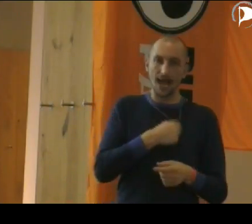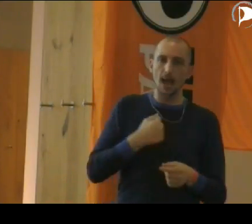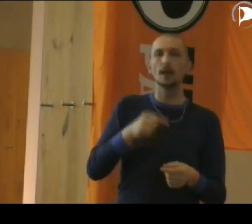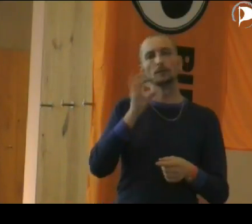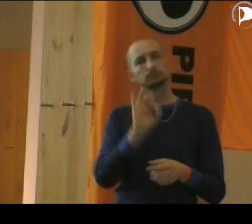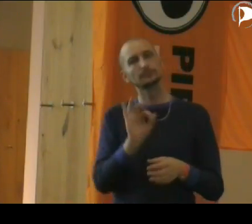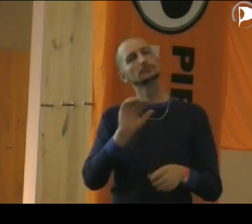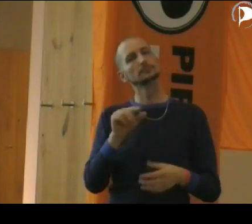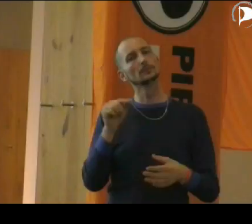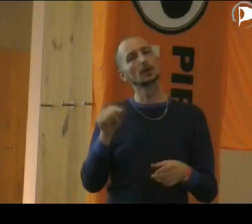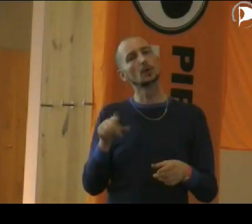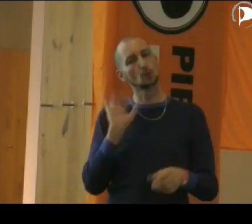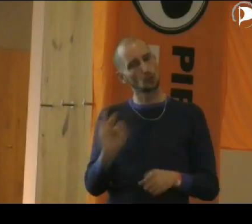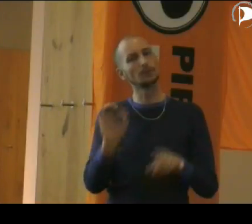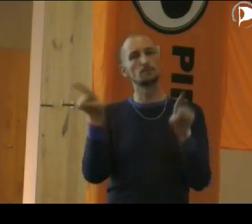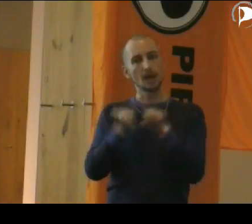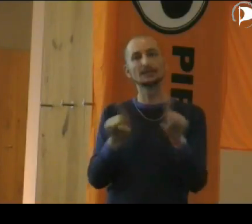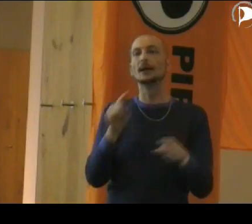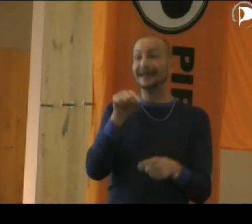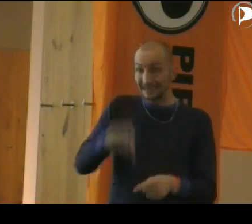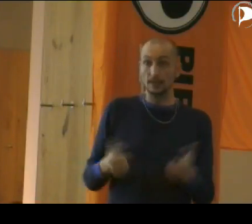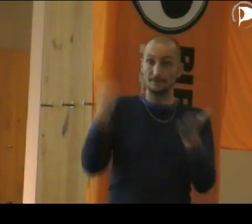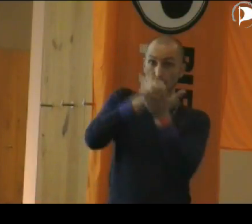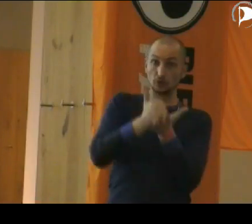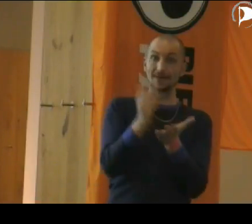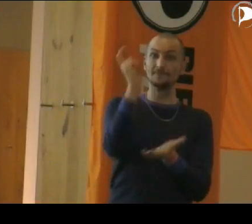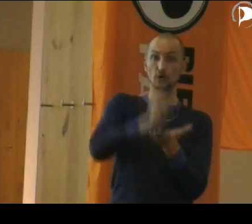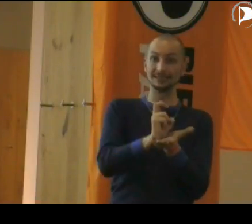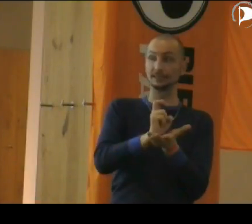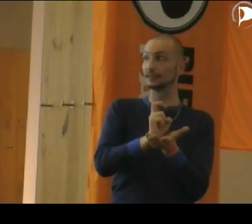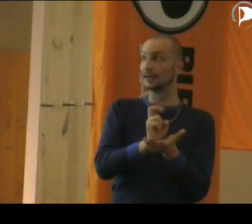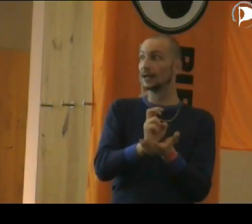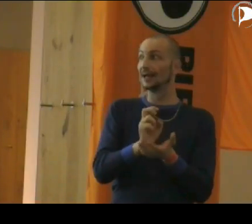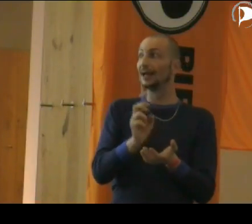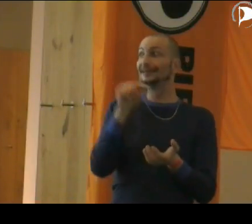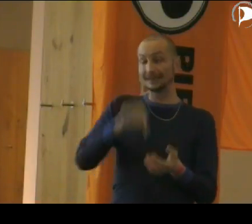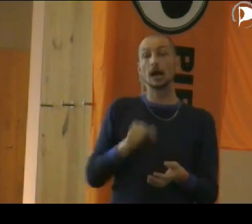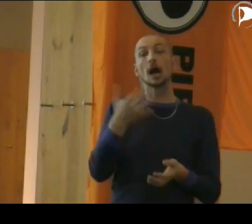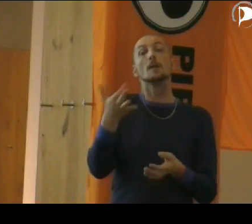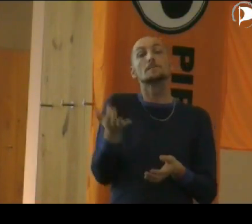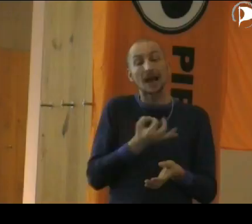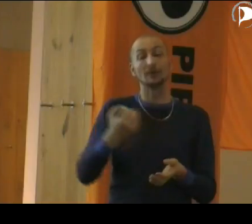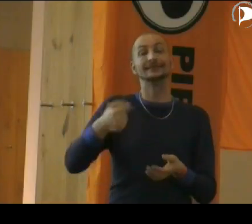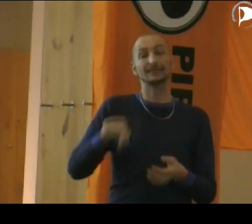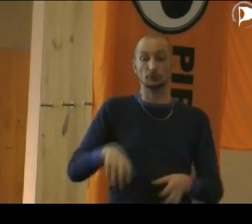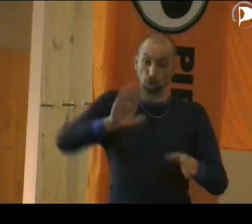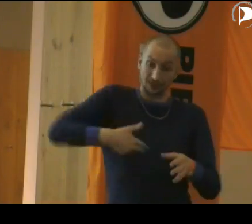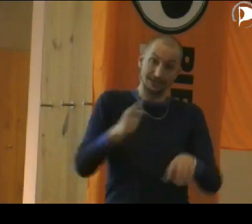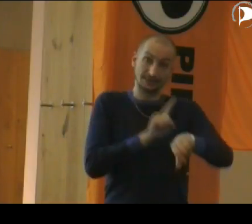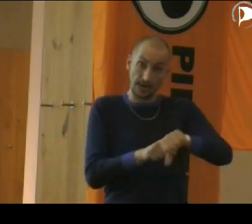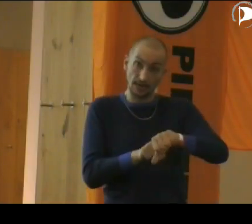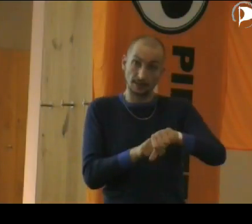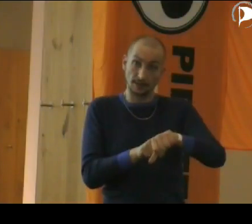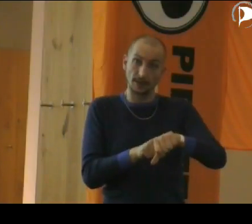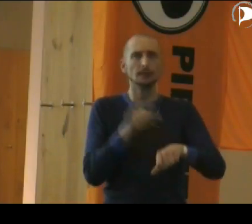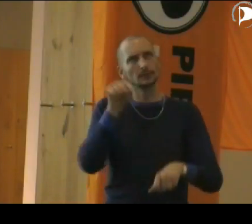der jetzige vorstandsvorsitzende wir haben an sondern trinken würde weil ich eine anlaufzeit und es ist ganz stark die aber nicht